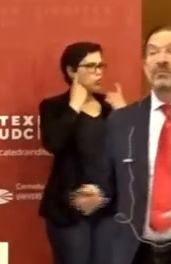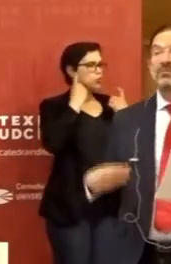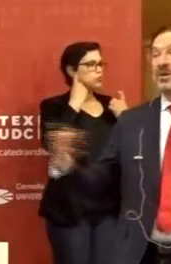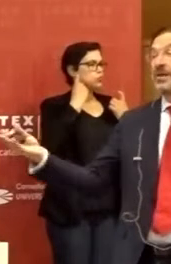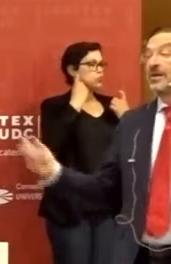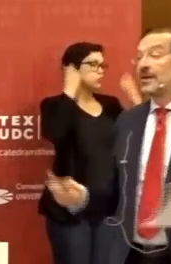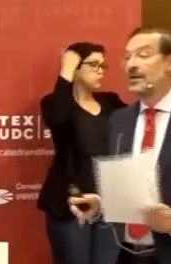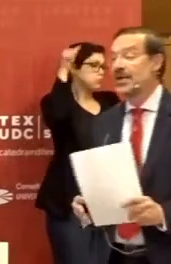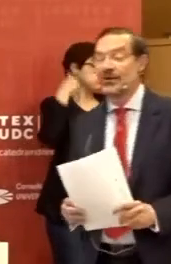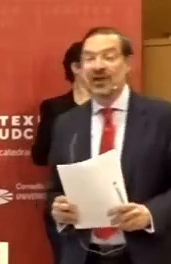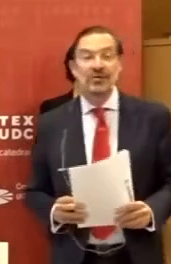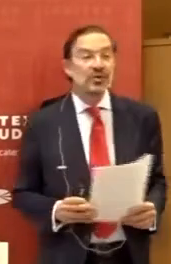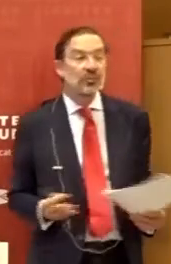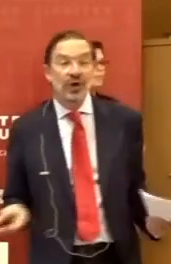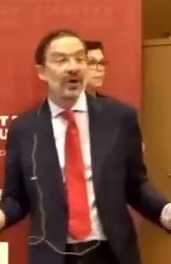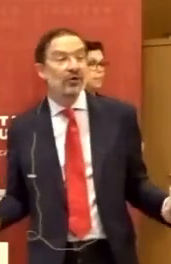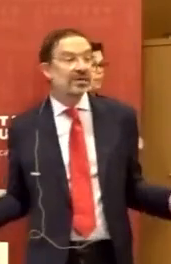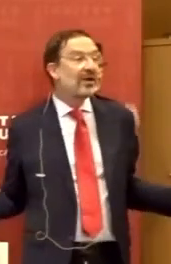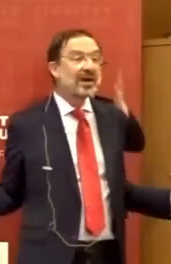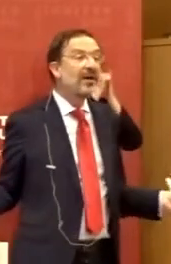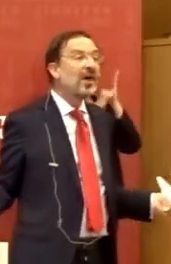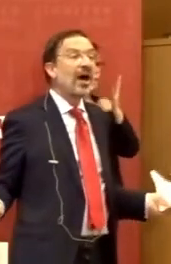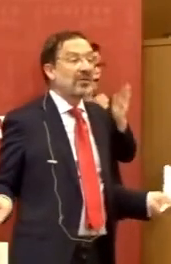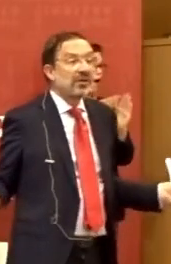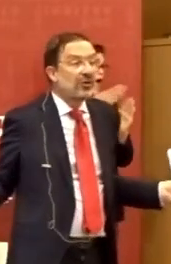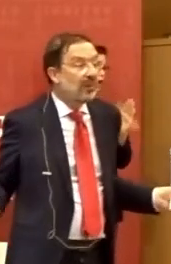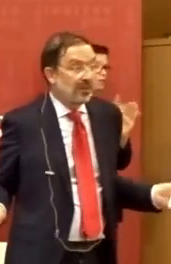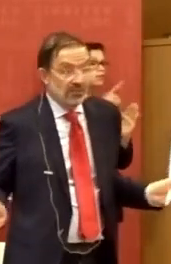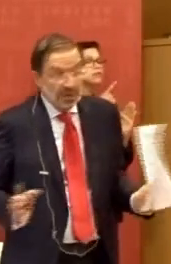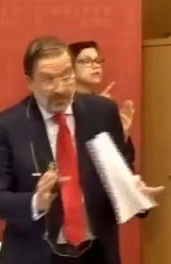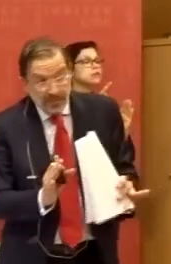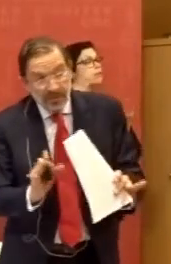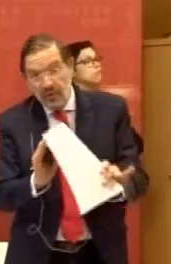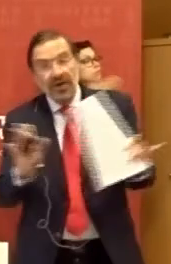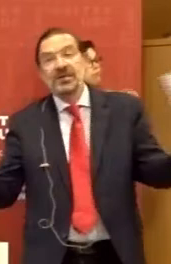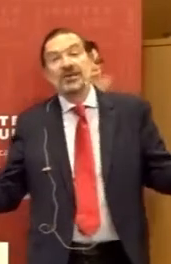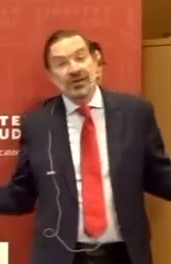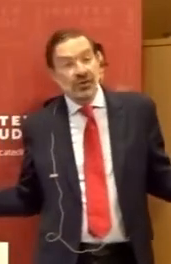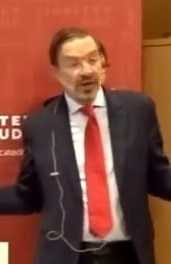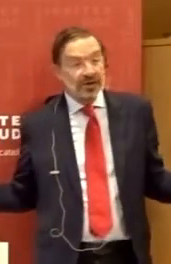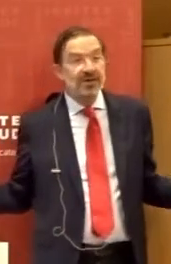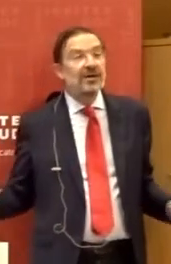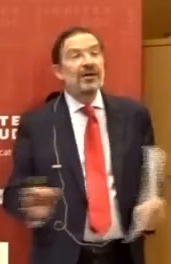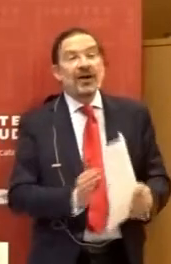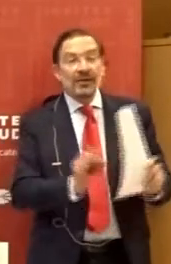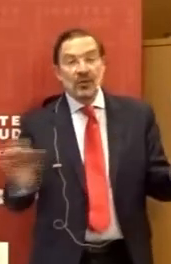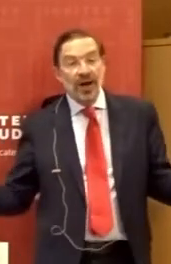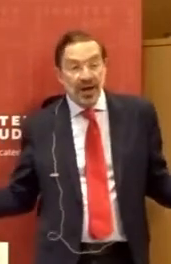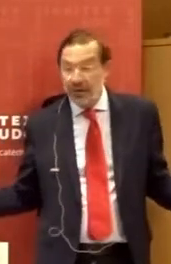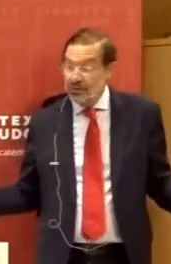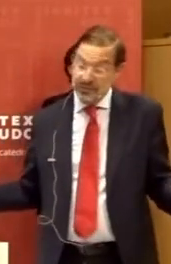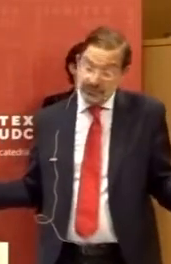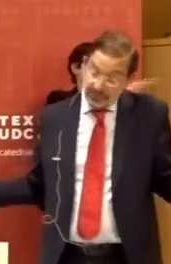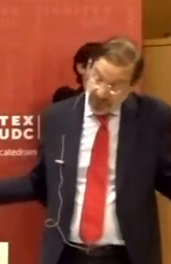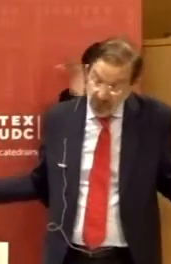de que se iniciase nuestro programa, lo que estaban era haciendo, todas las entidades sociales realizan una